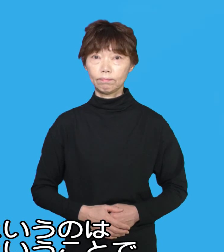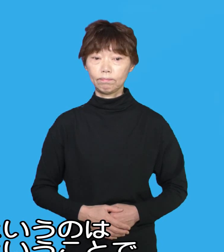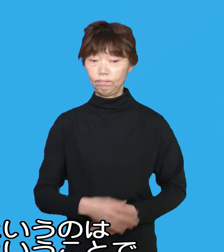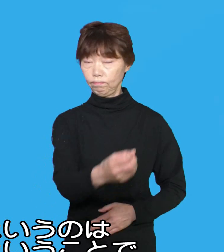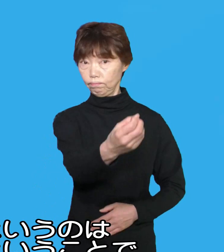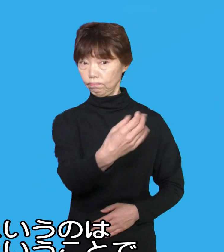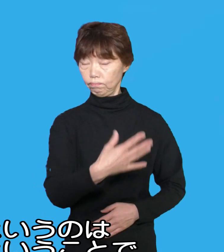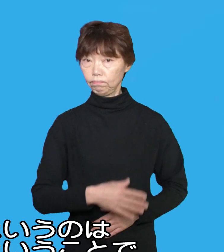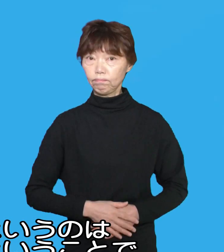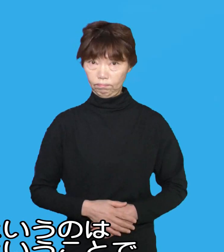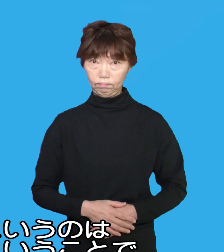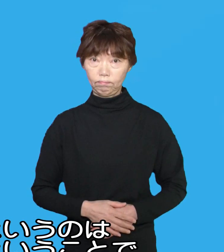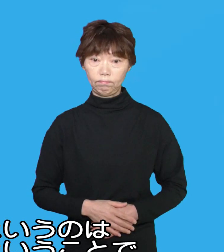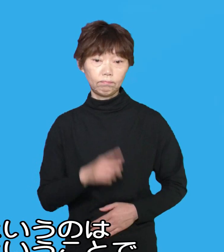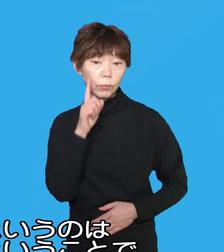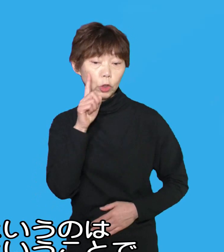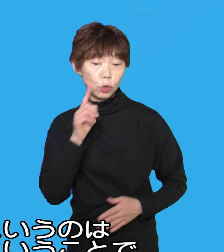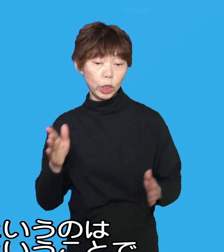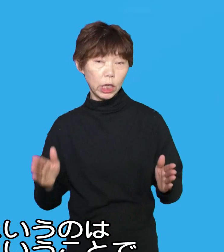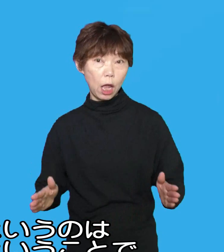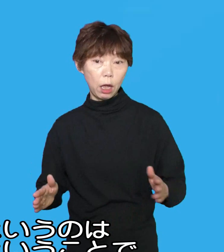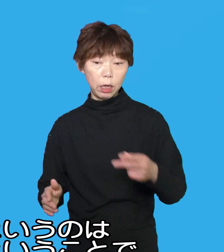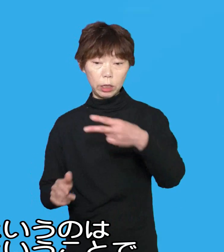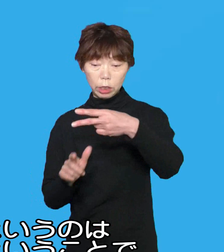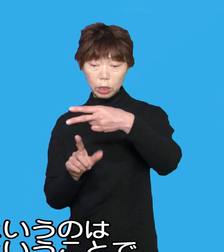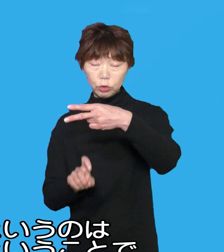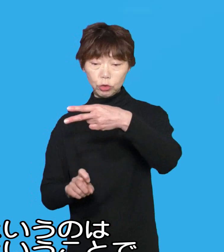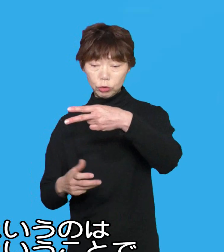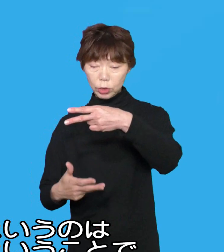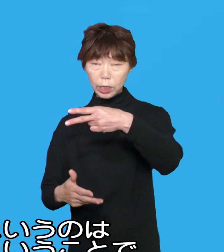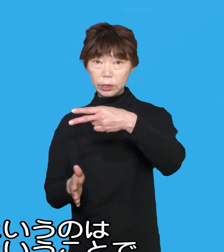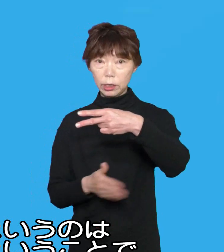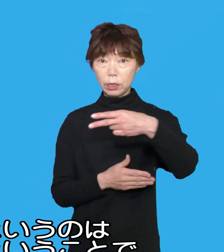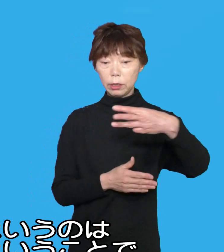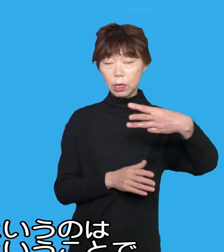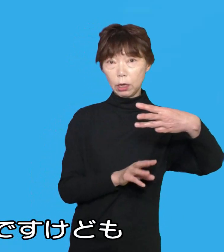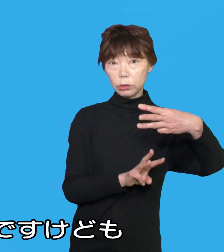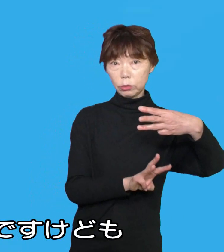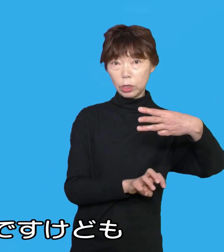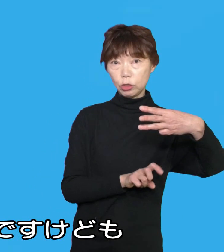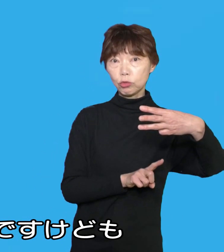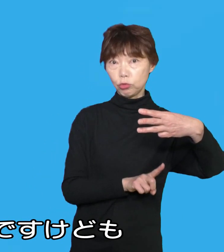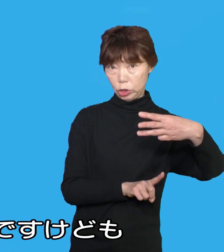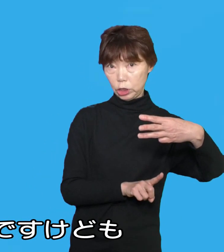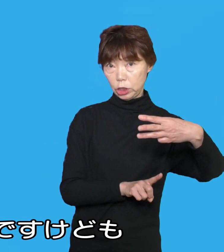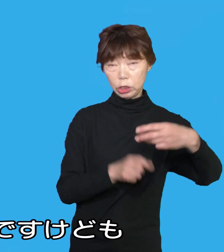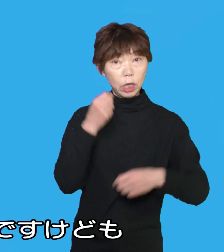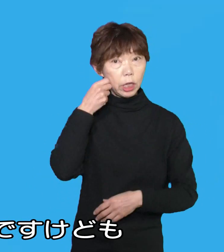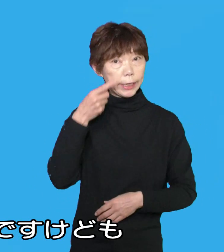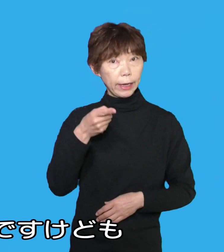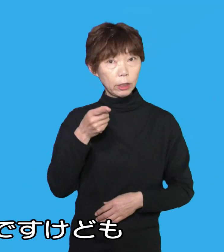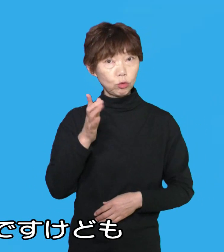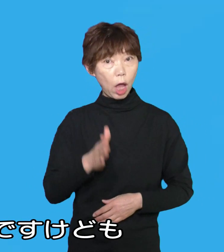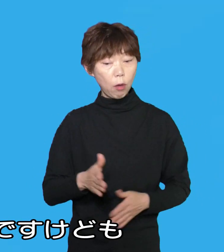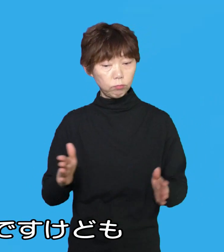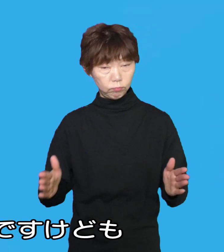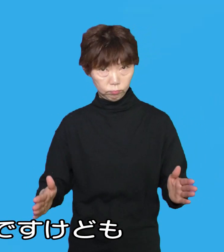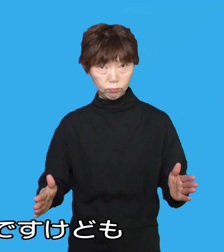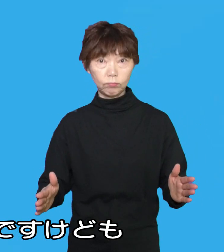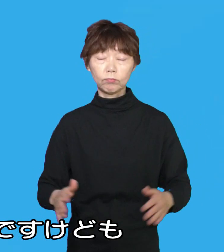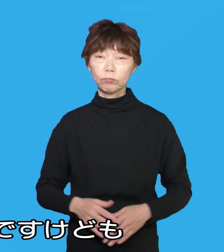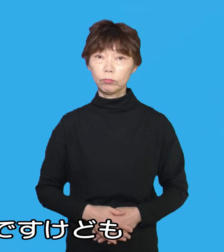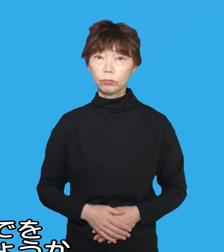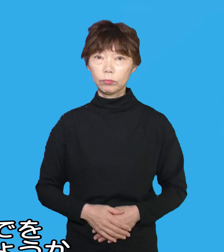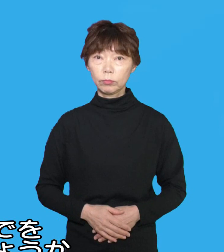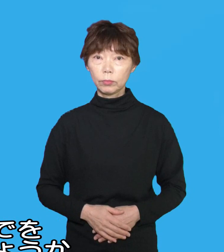この実証期間というのは2月18日から3月31日ということで、まあ、1ヶ月半だと思うんですけども、この